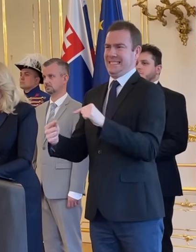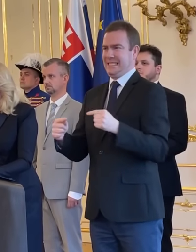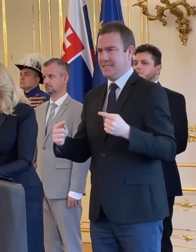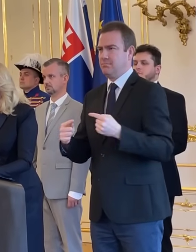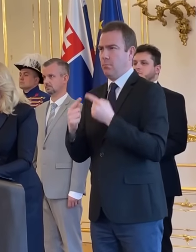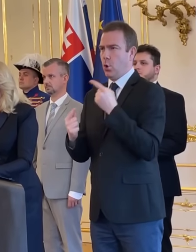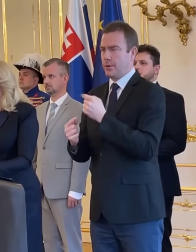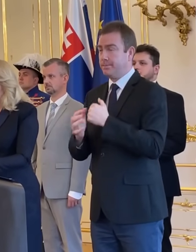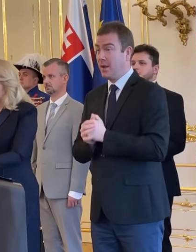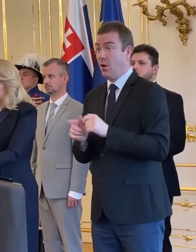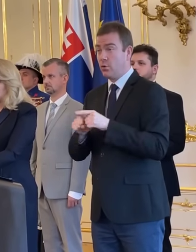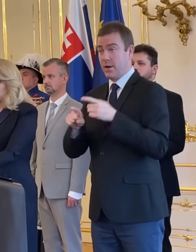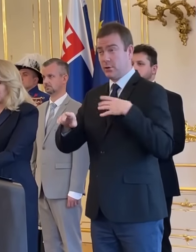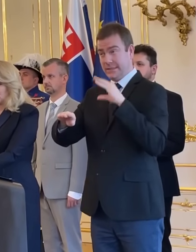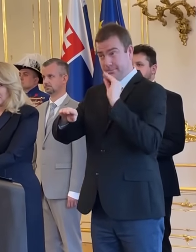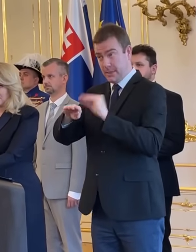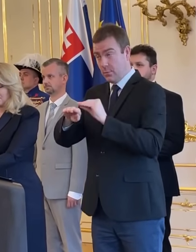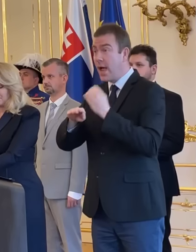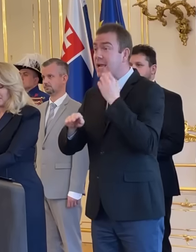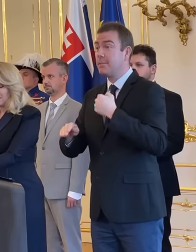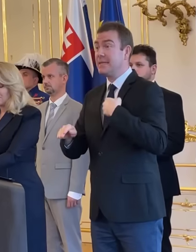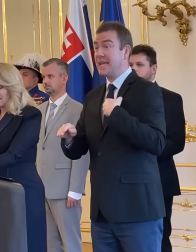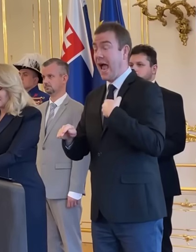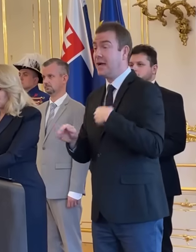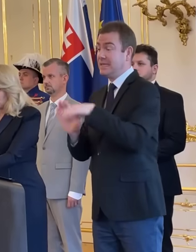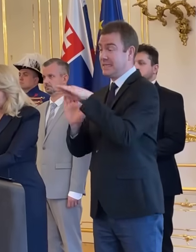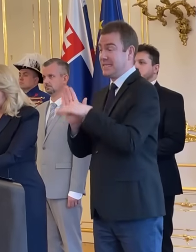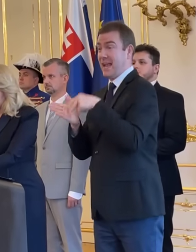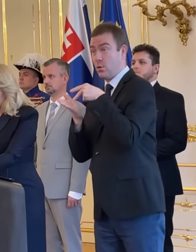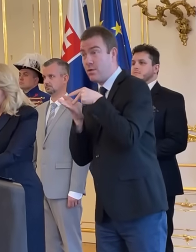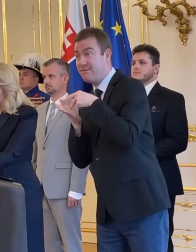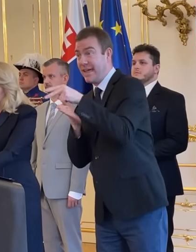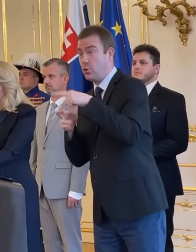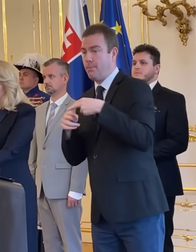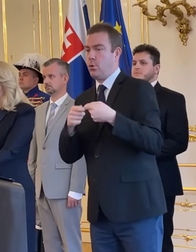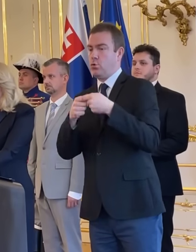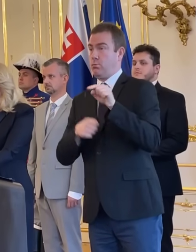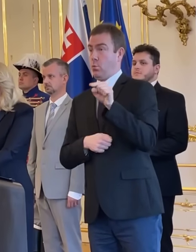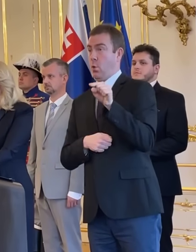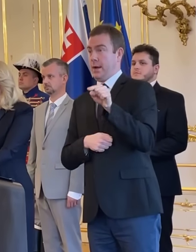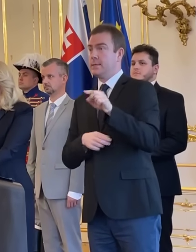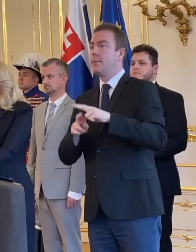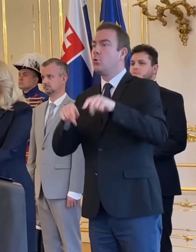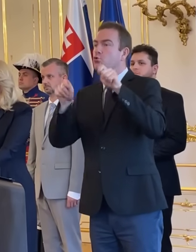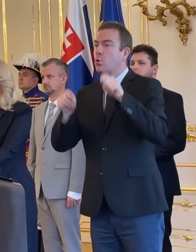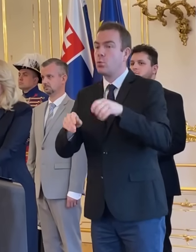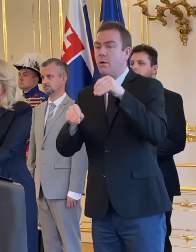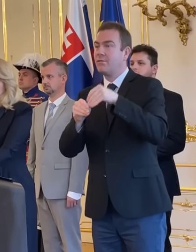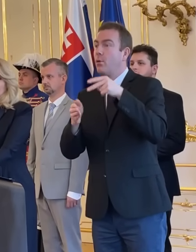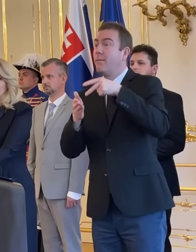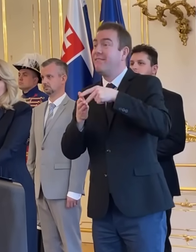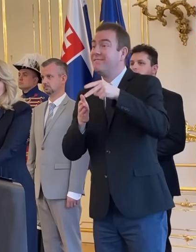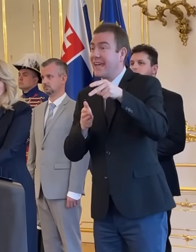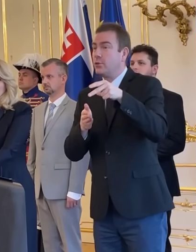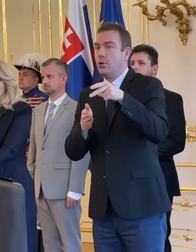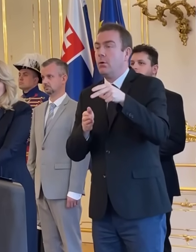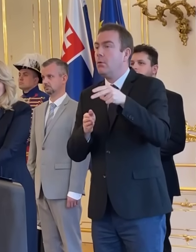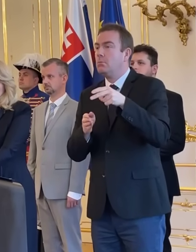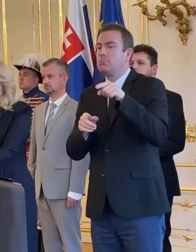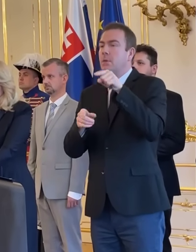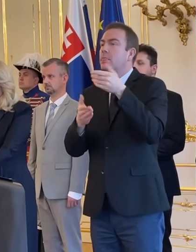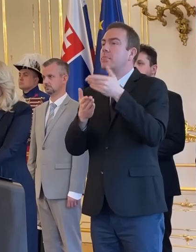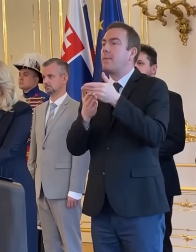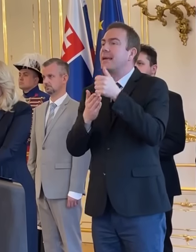chcem pripomenúť, že ak by som zákon vetovala, vládna koalícia môže rozhodnúť o mojom vete kľudne aj deň